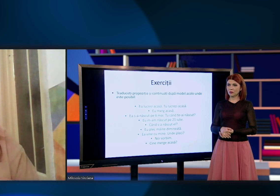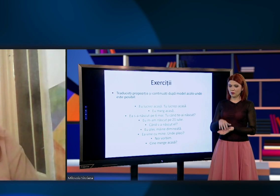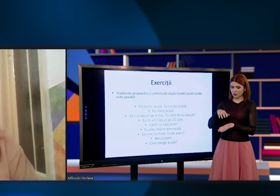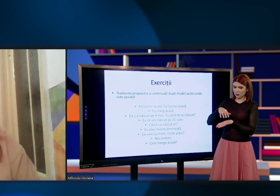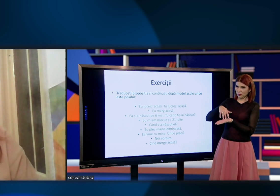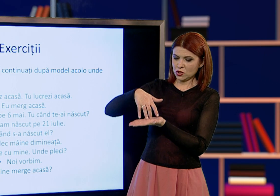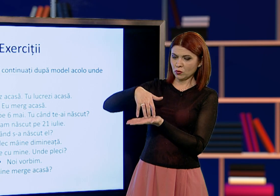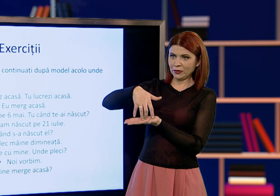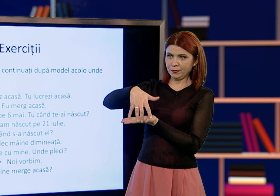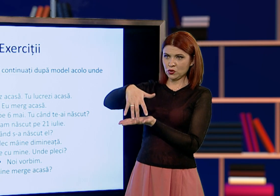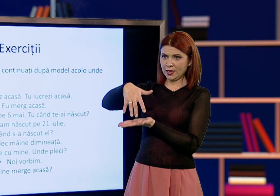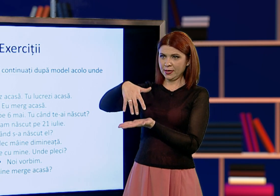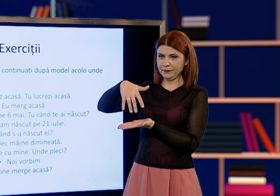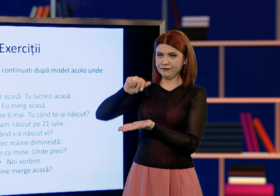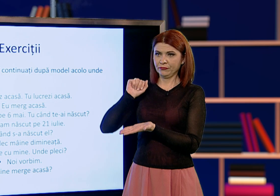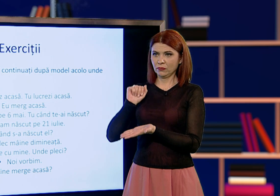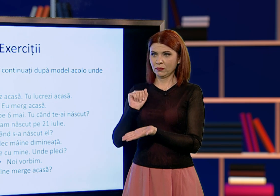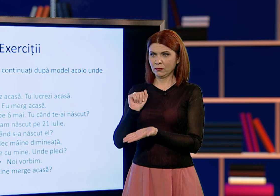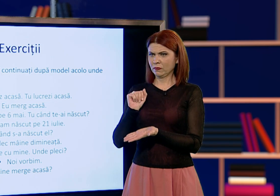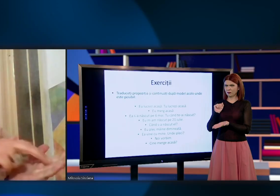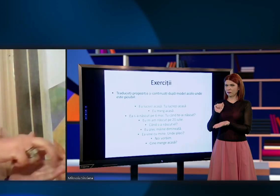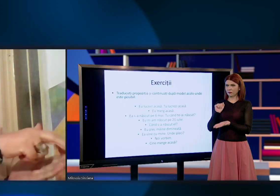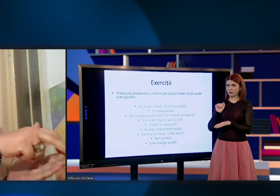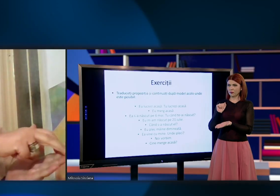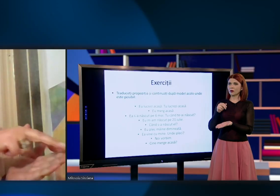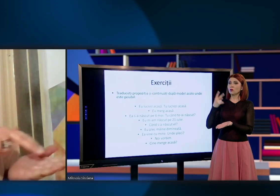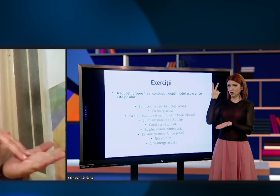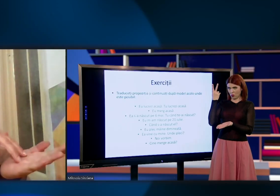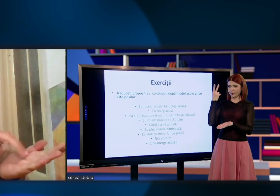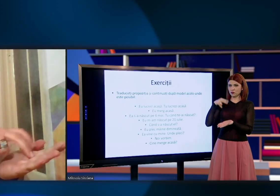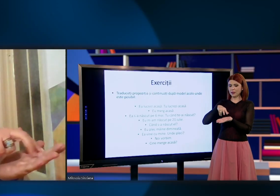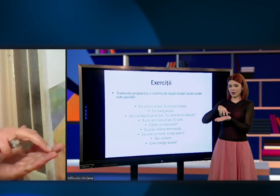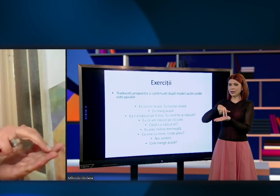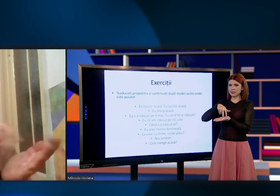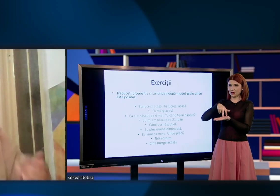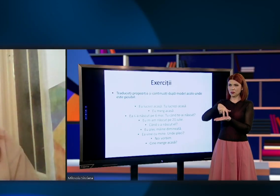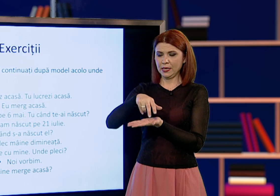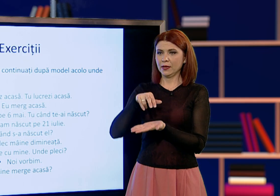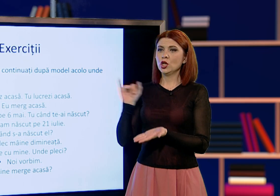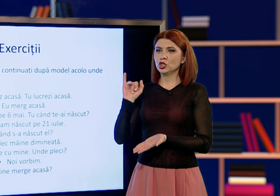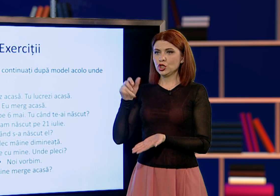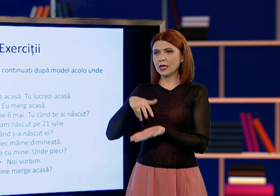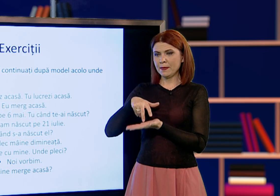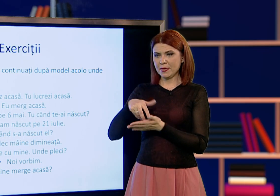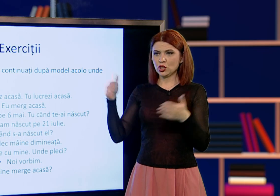merge cu patru picioare așa cu două pe Da exact bine cine merge